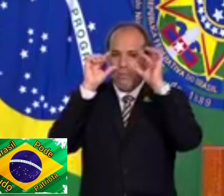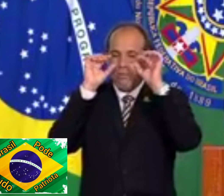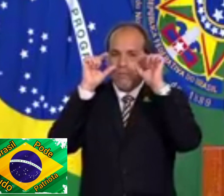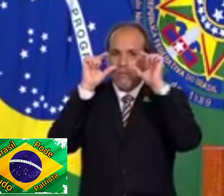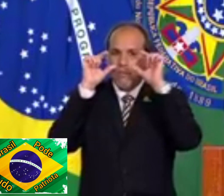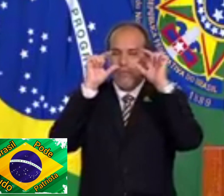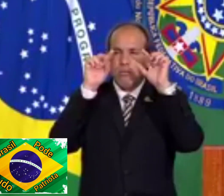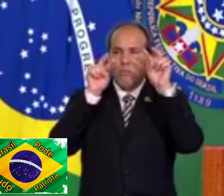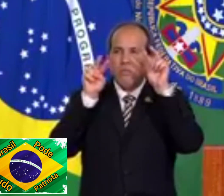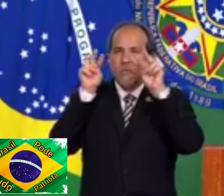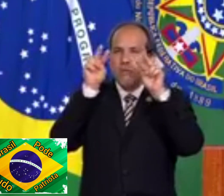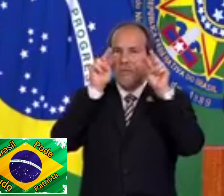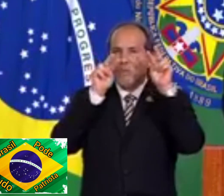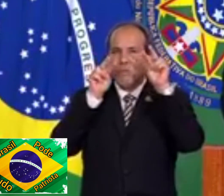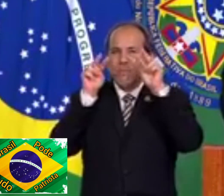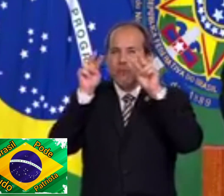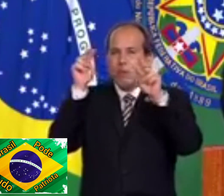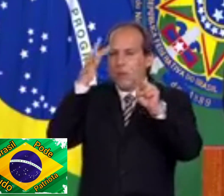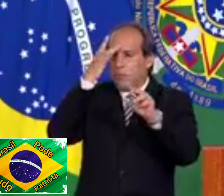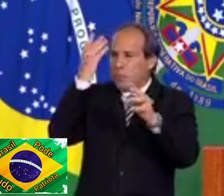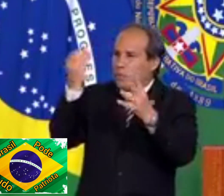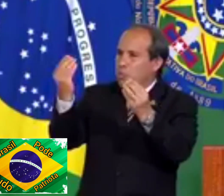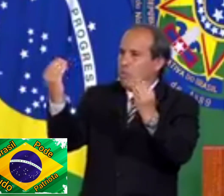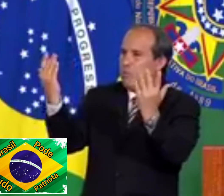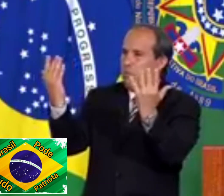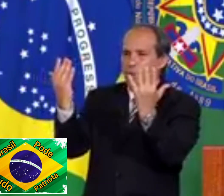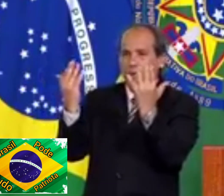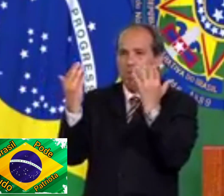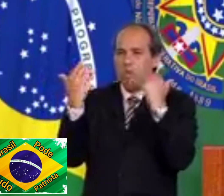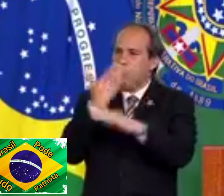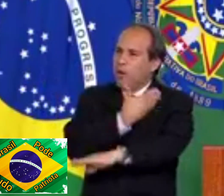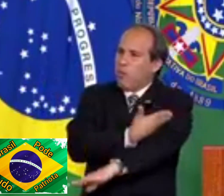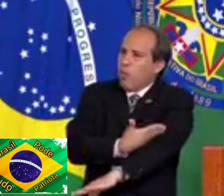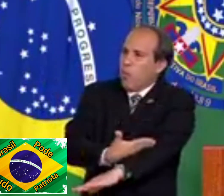vi um monte de gente de branco do meu lado,